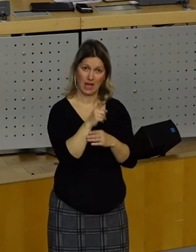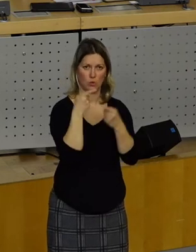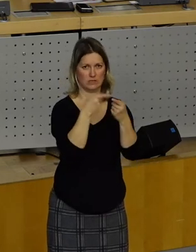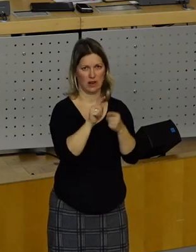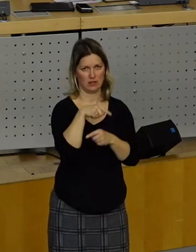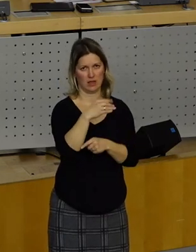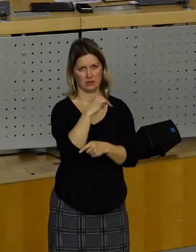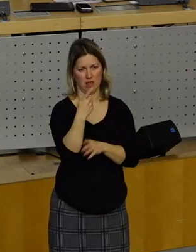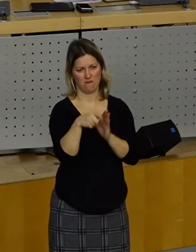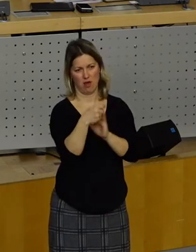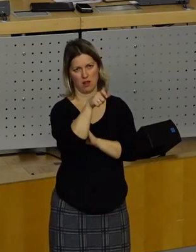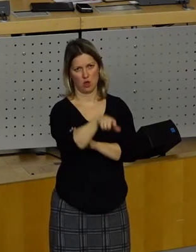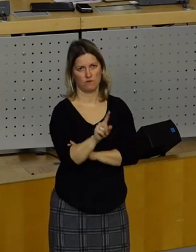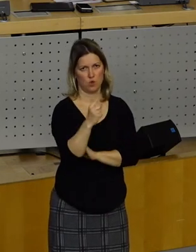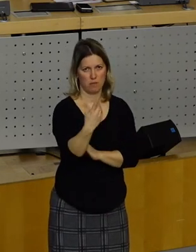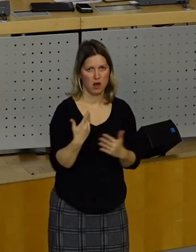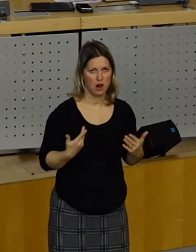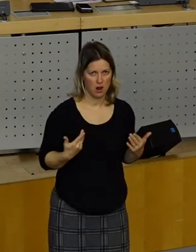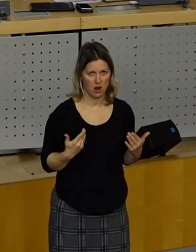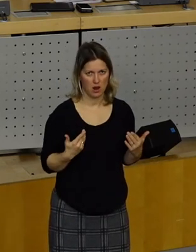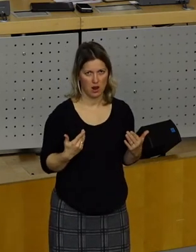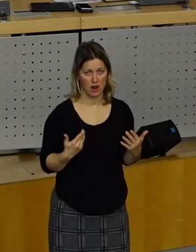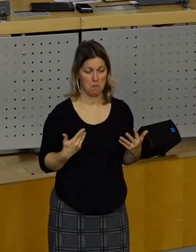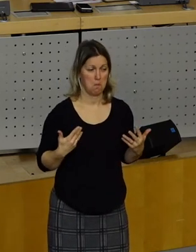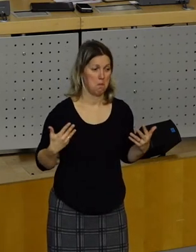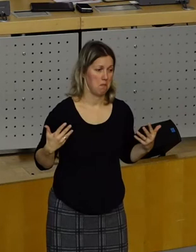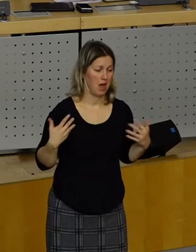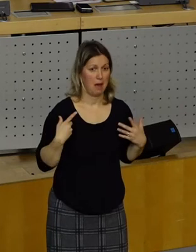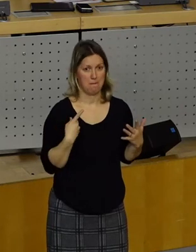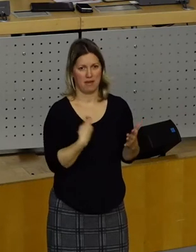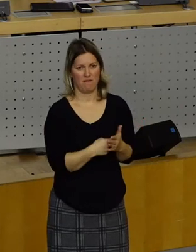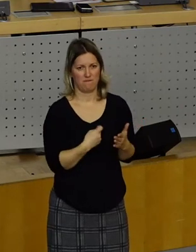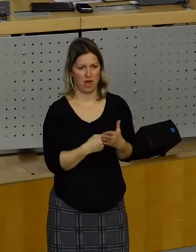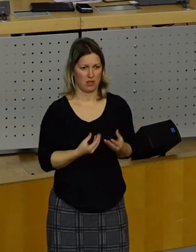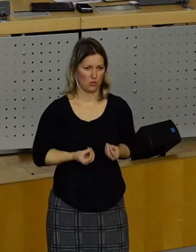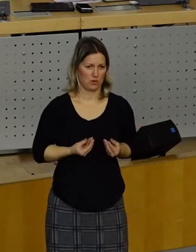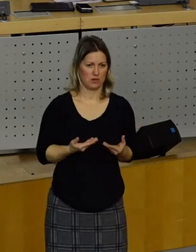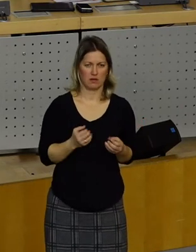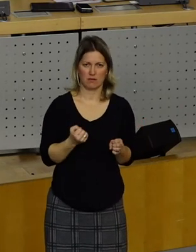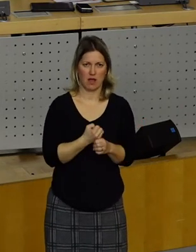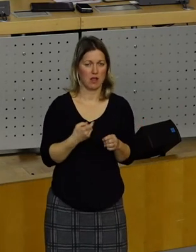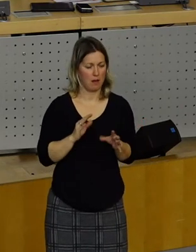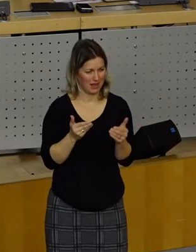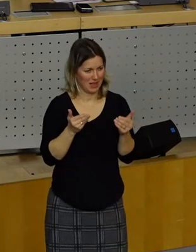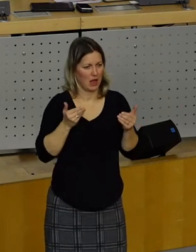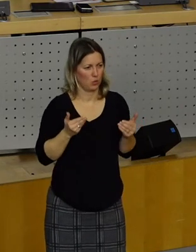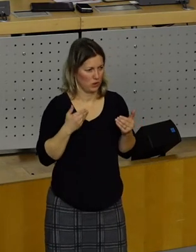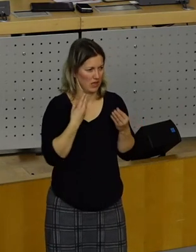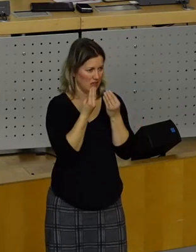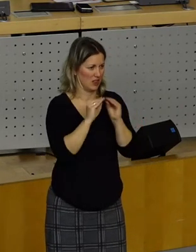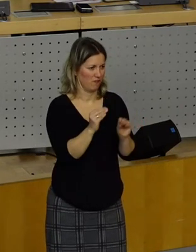werden also ich will das jetzt nicht bewerten aber diesen hintergrund muss man wissen und